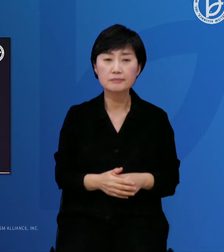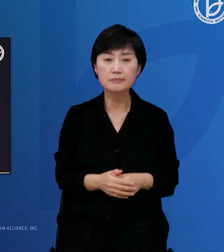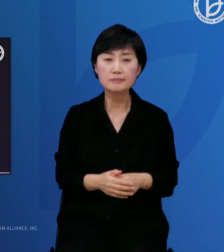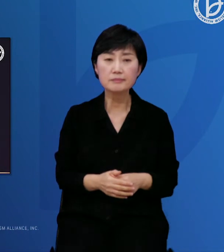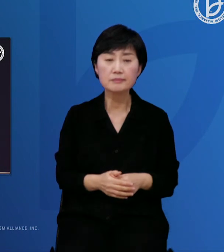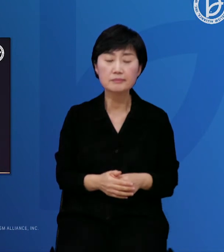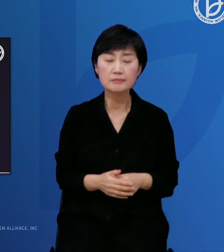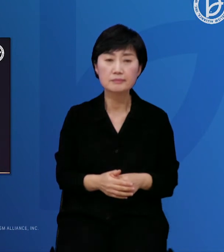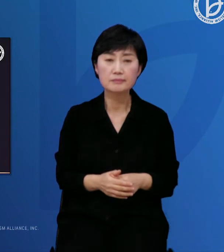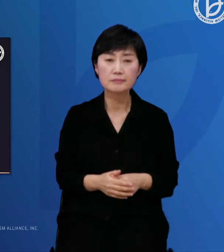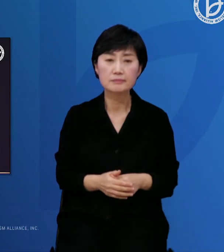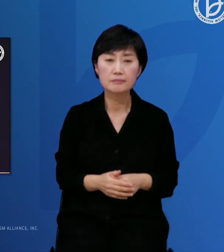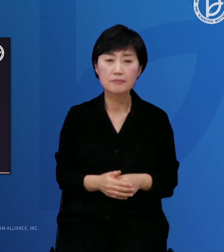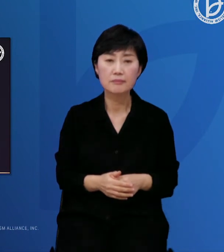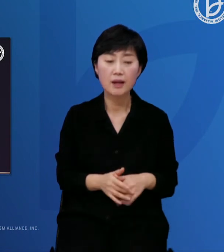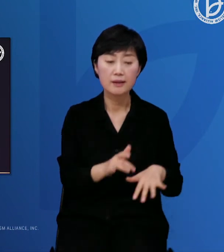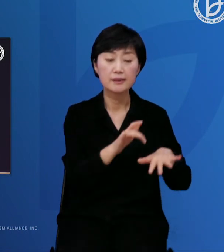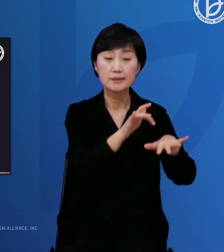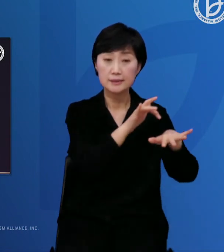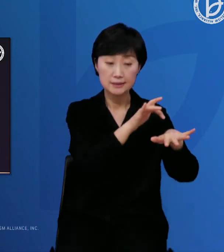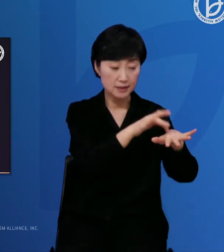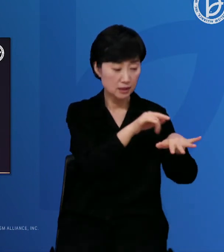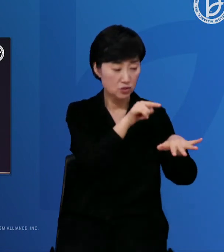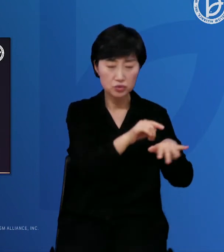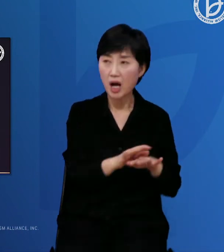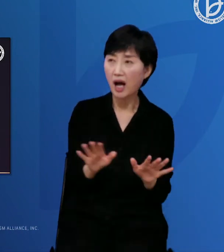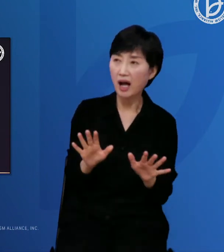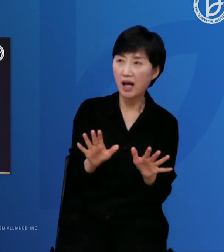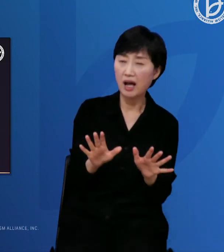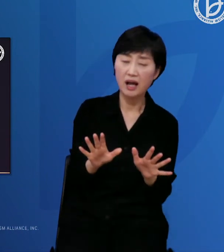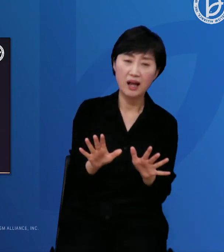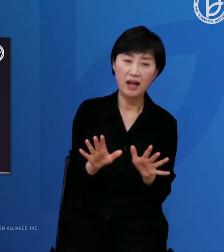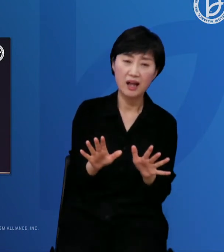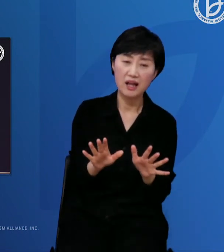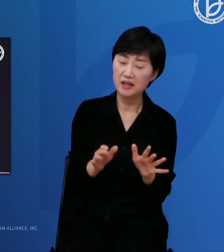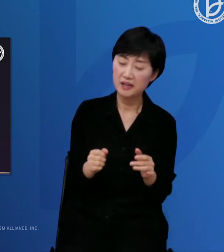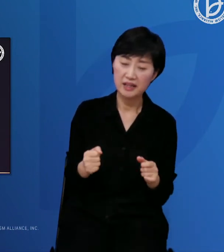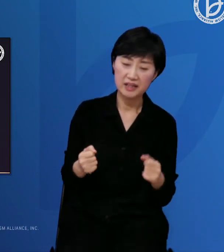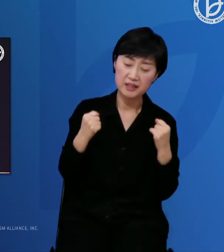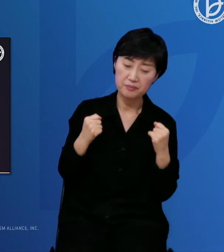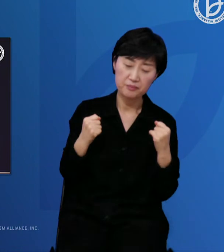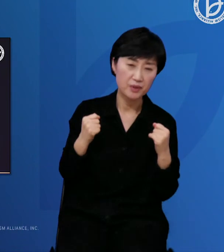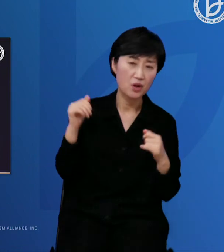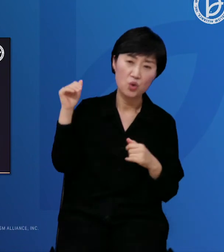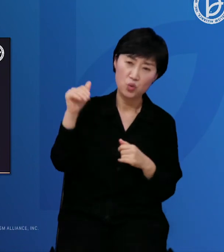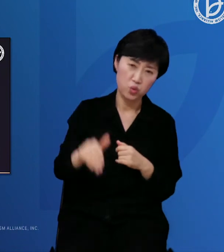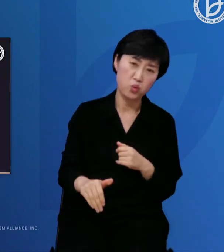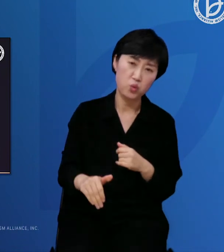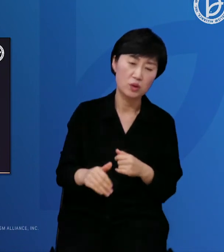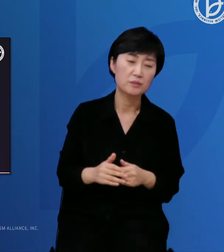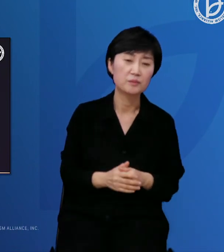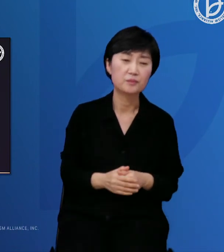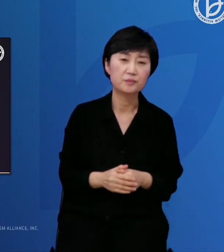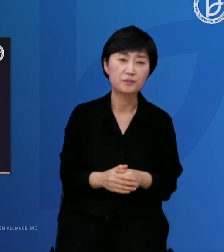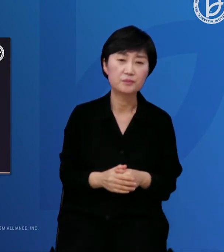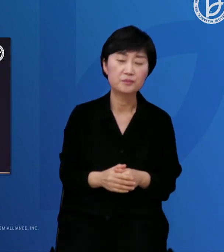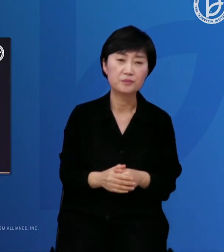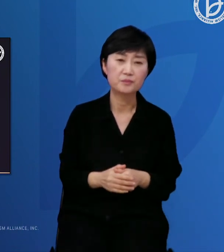serve. 이 사단이 완전히 꺾인 거지요. And this Satan was completely broken down.